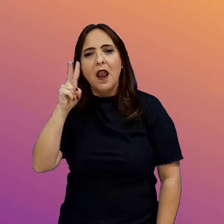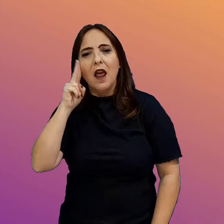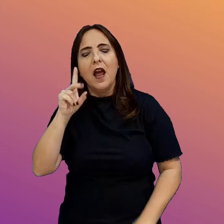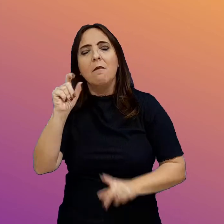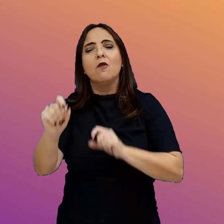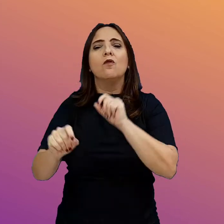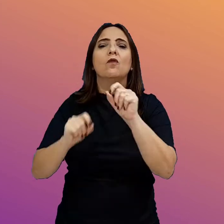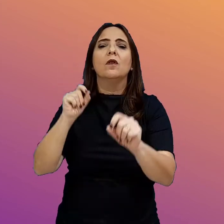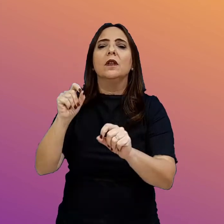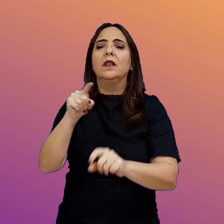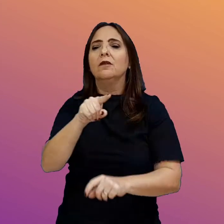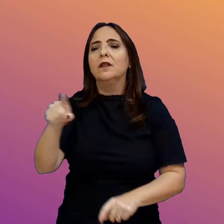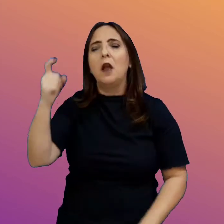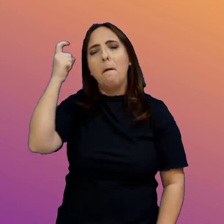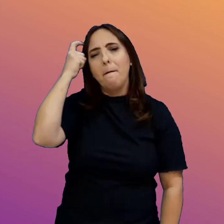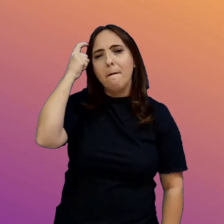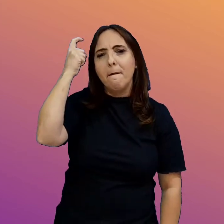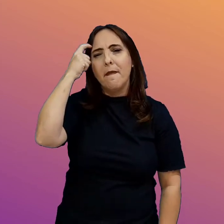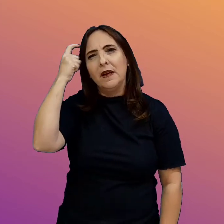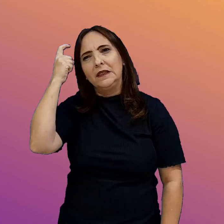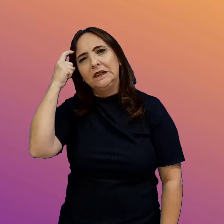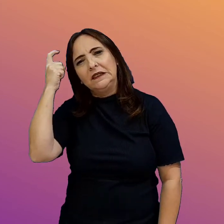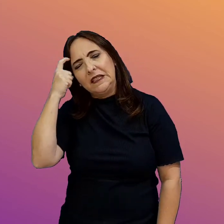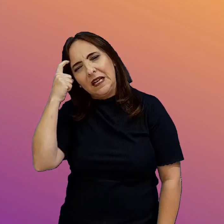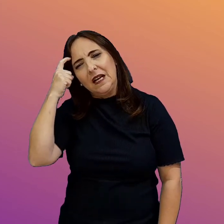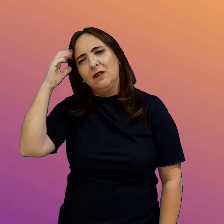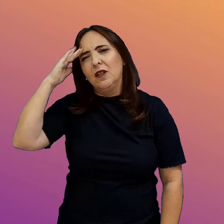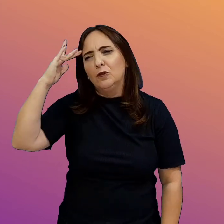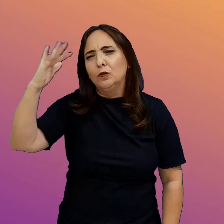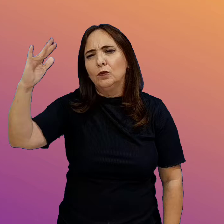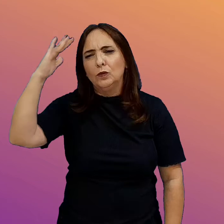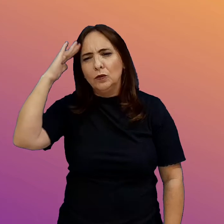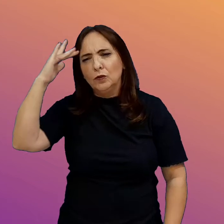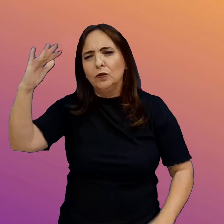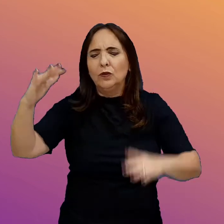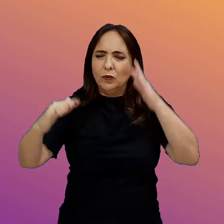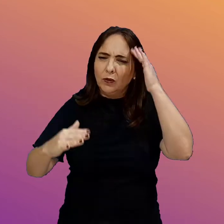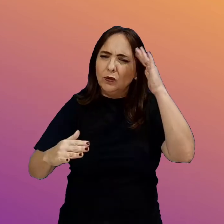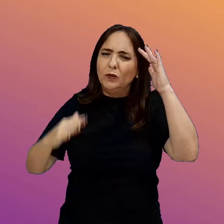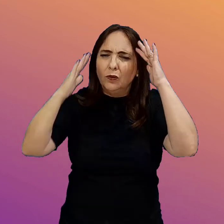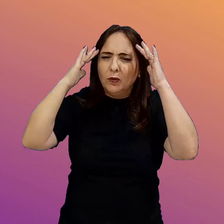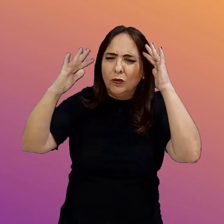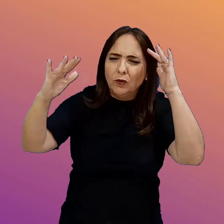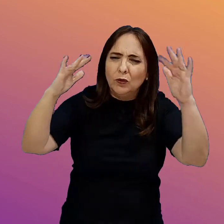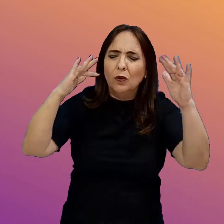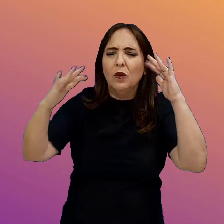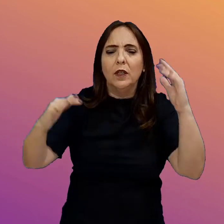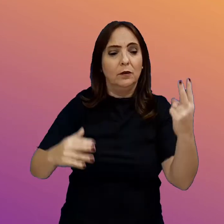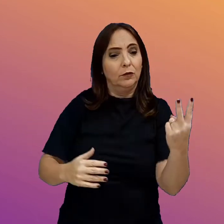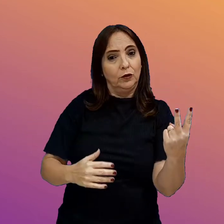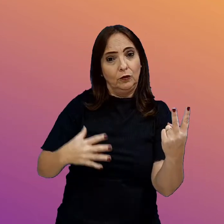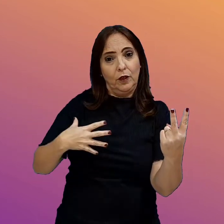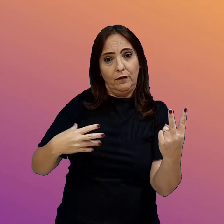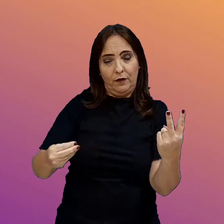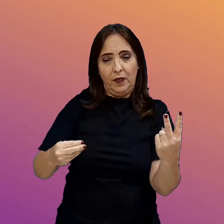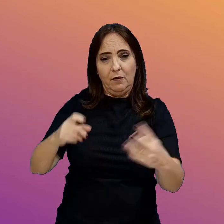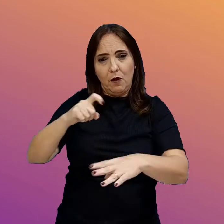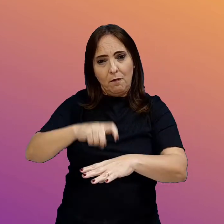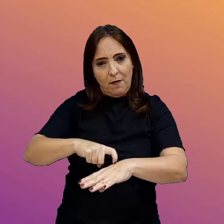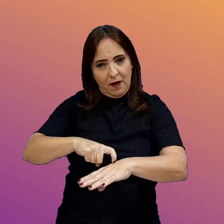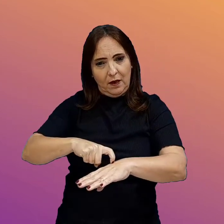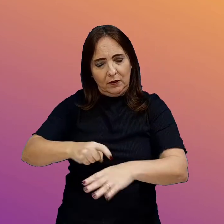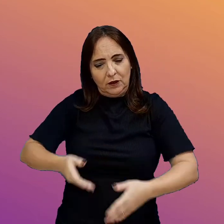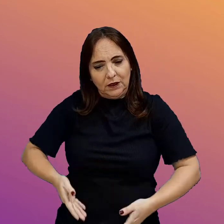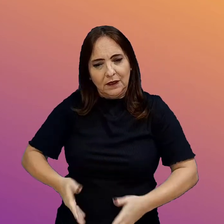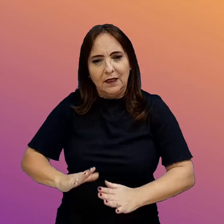vocês pensaram a nível de sonhos, de expectativas para os dois quando eles nasceram?